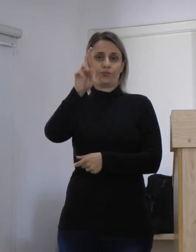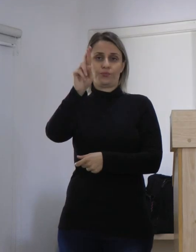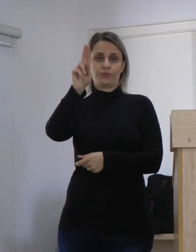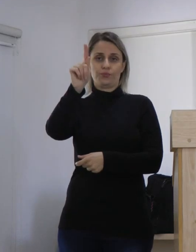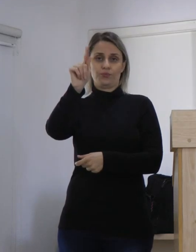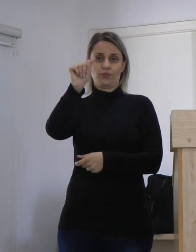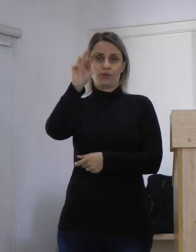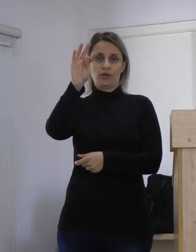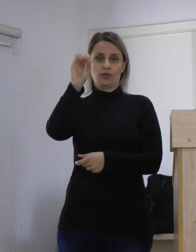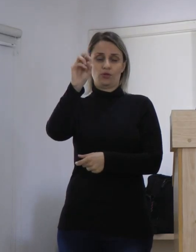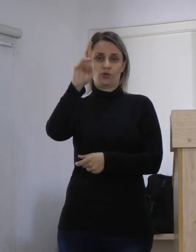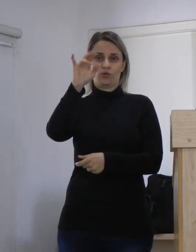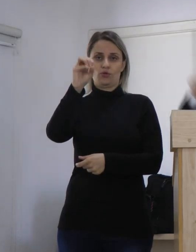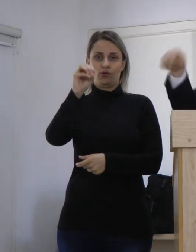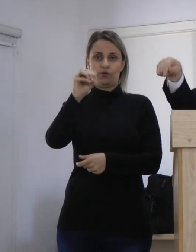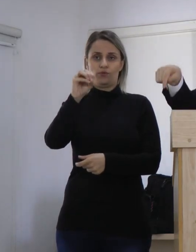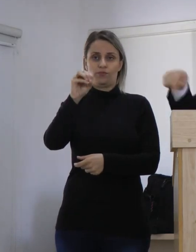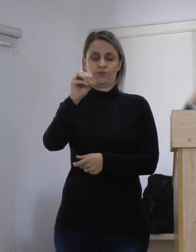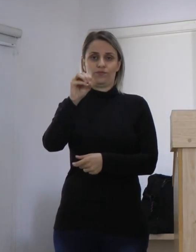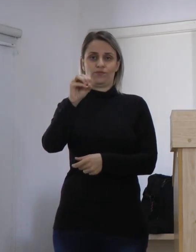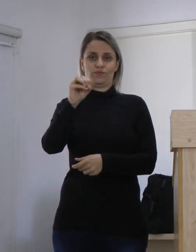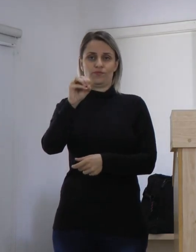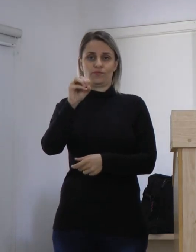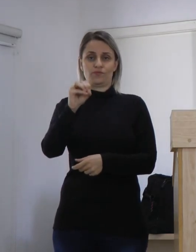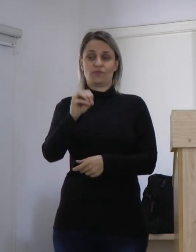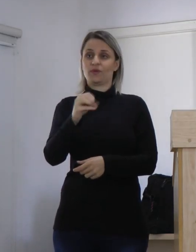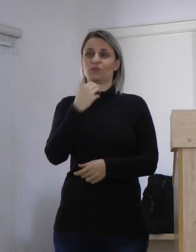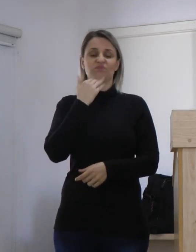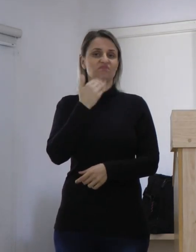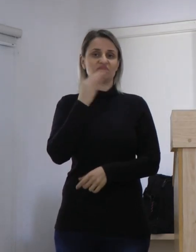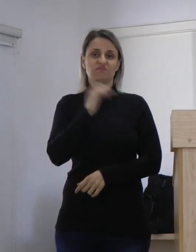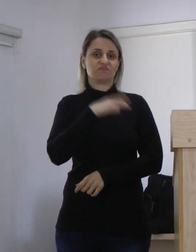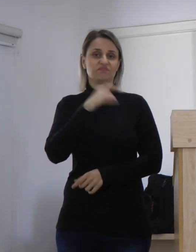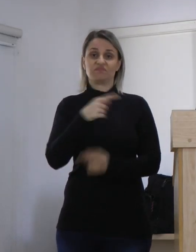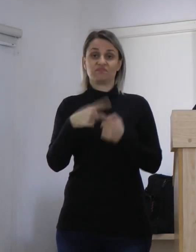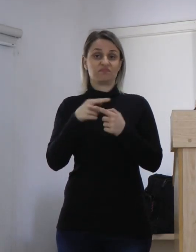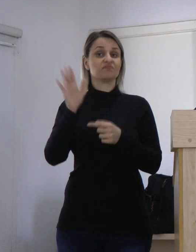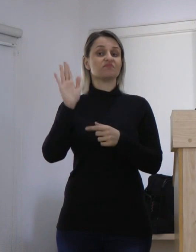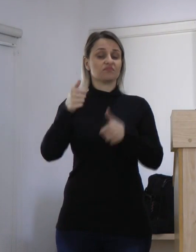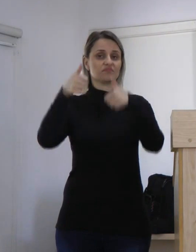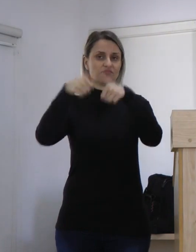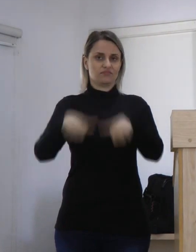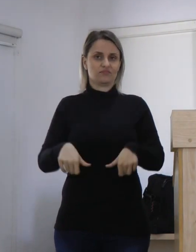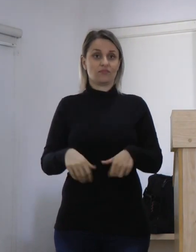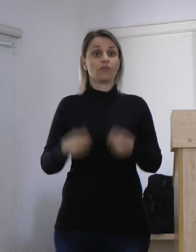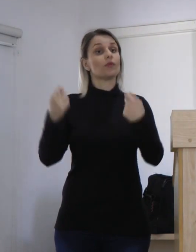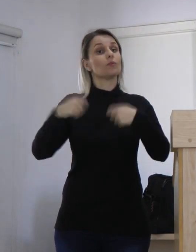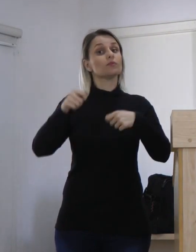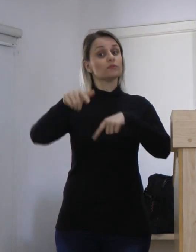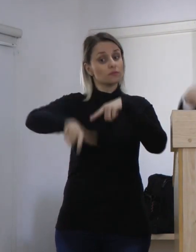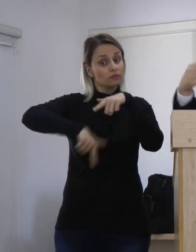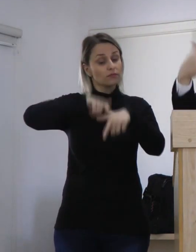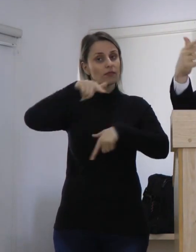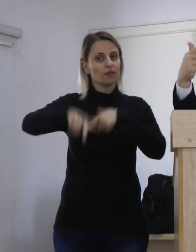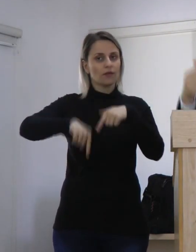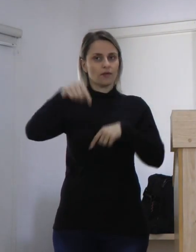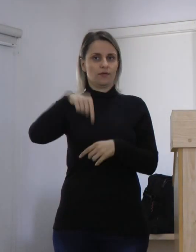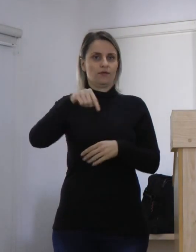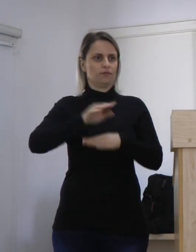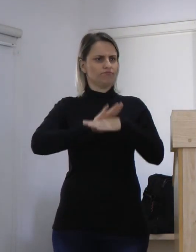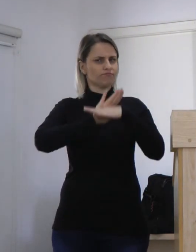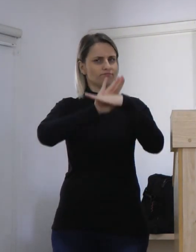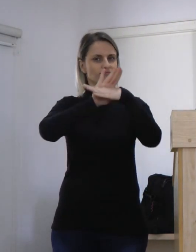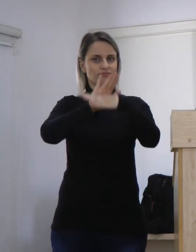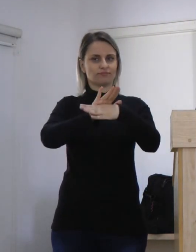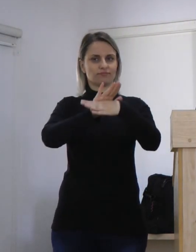Kardec. Não temos que ter medo, nós já estamos nele. Então vamos trabalhar aqui para ajudar